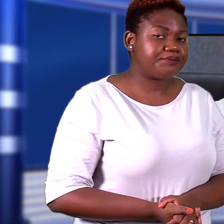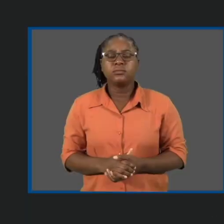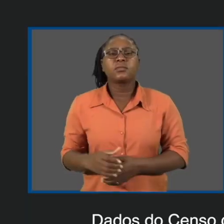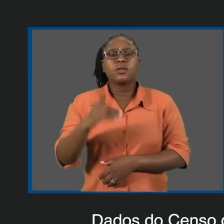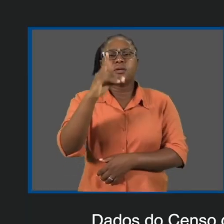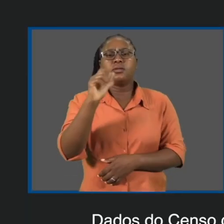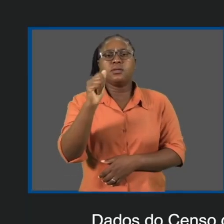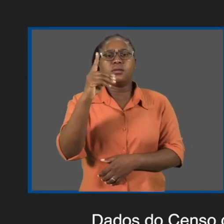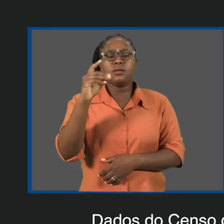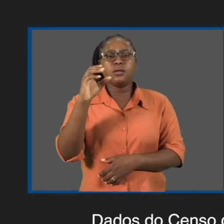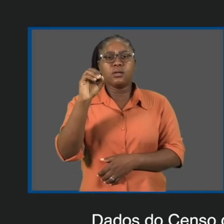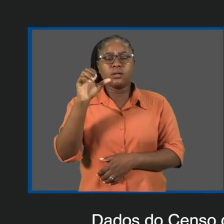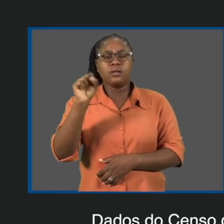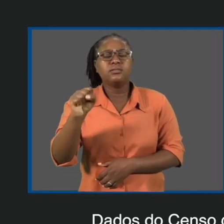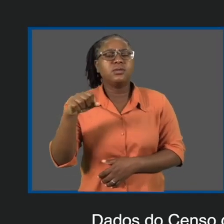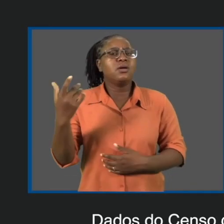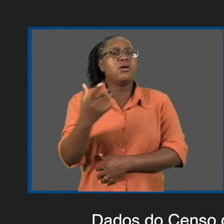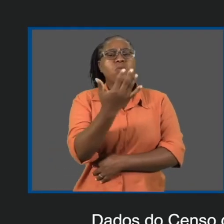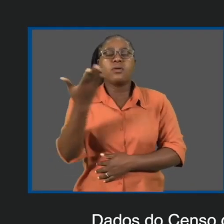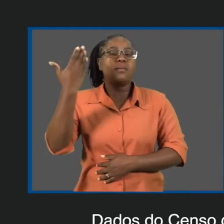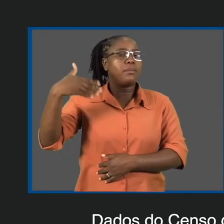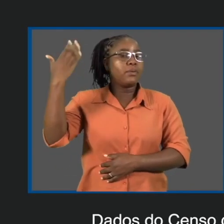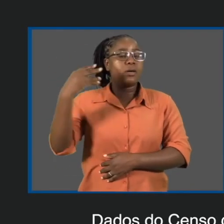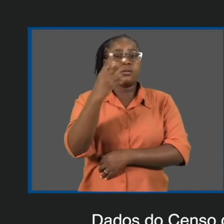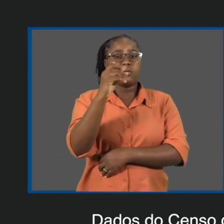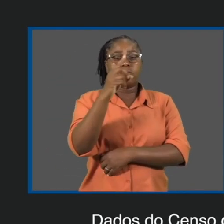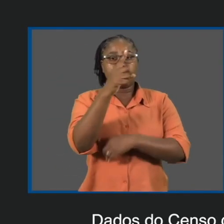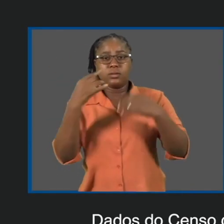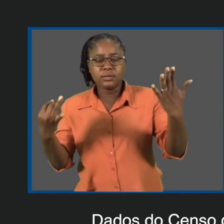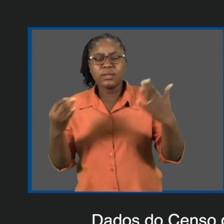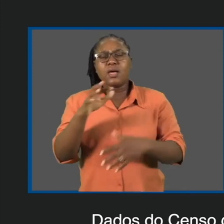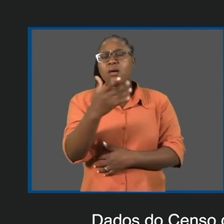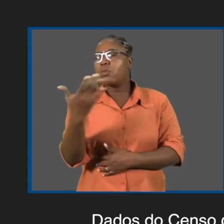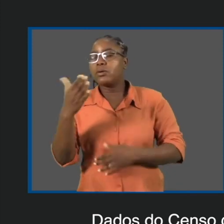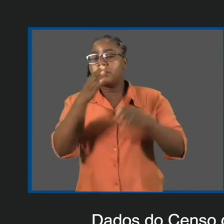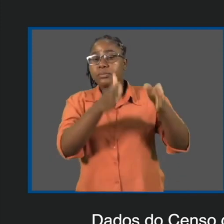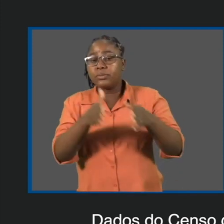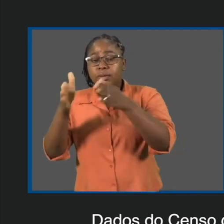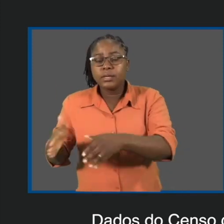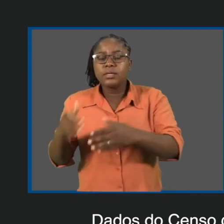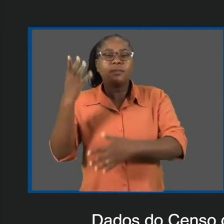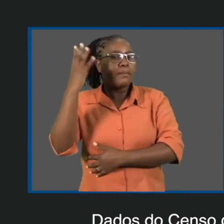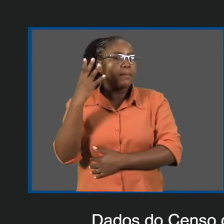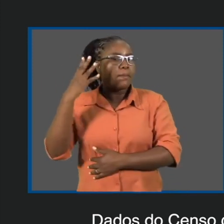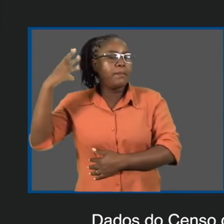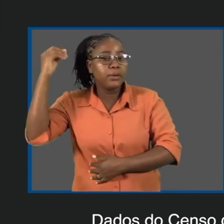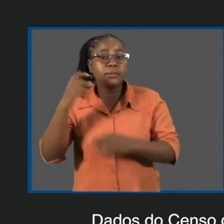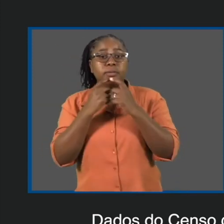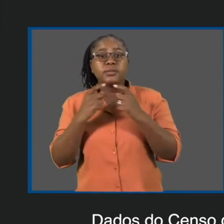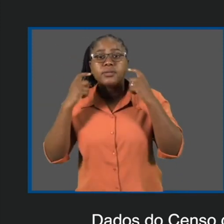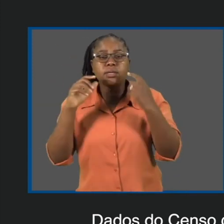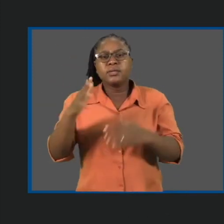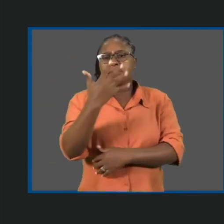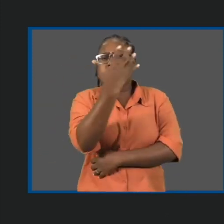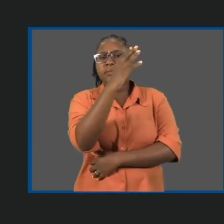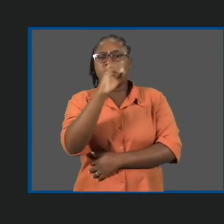Dados do Censo de 2017 revelam que o número de pessoas com perda auditiva tende a aumentar